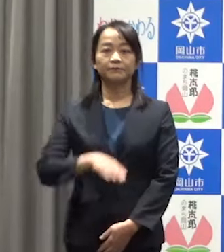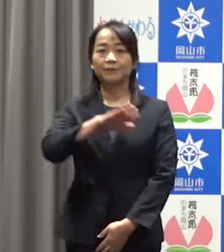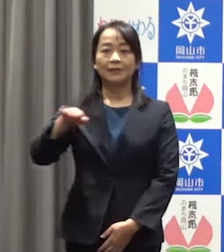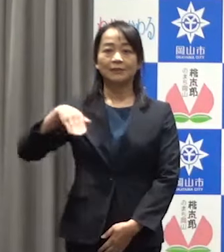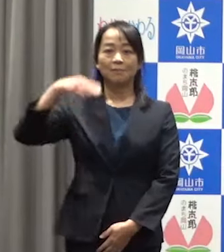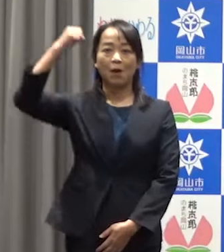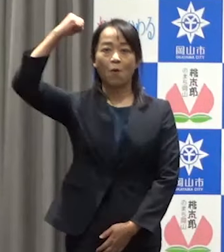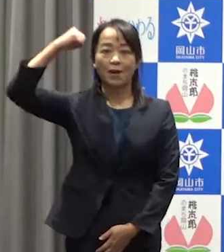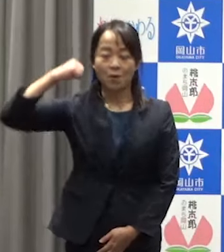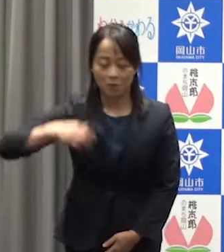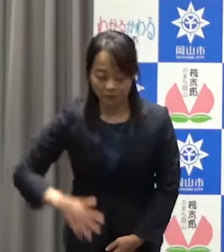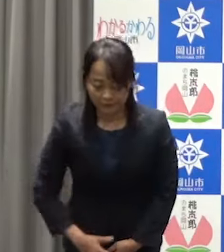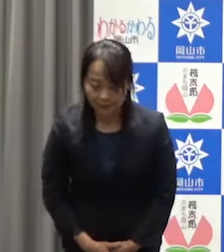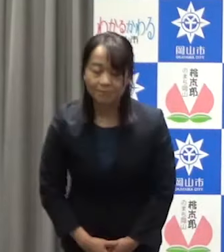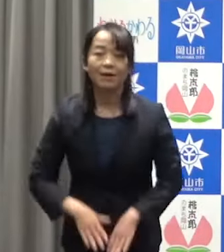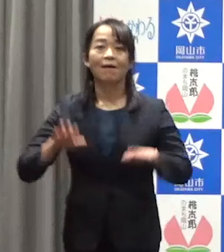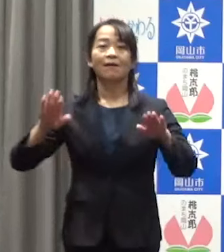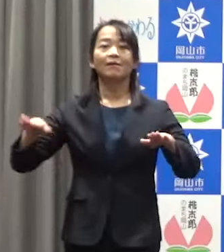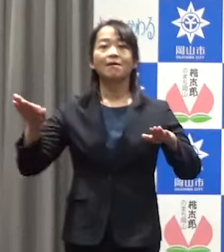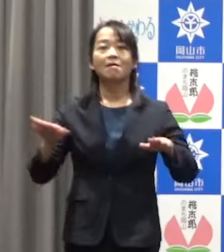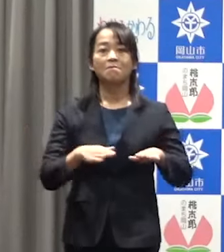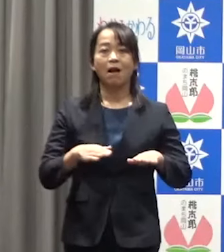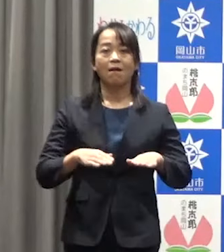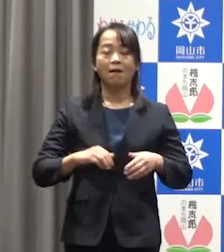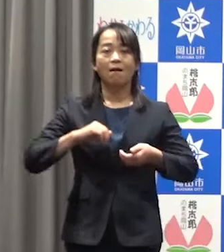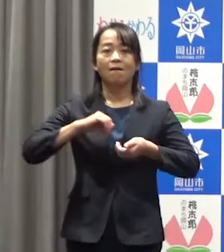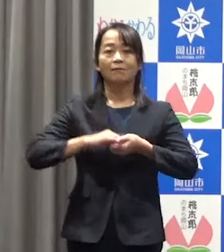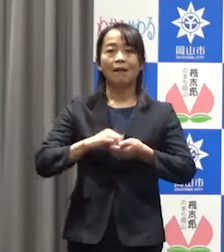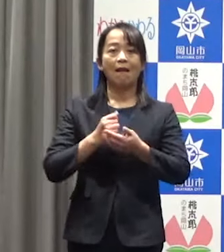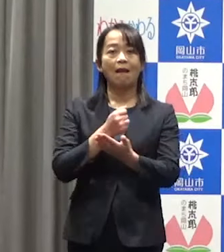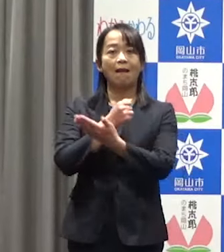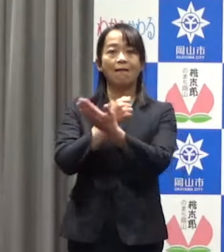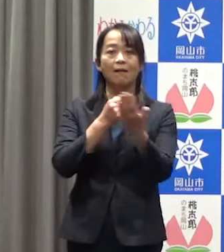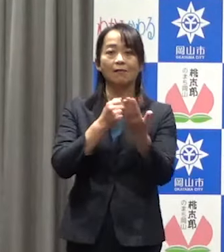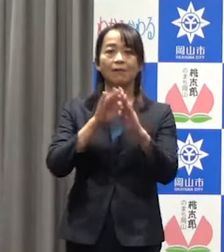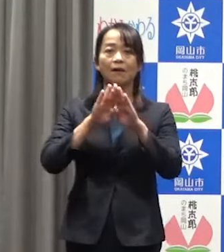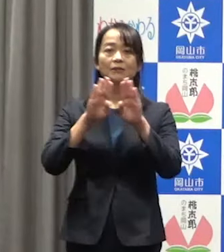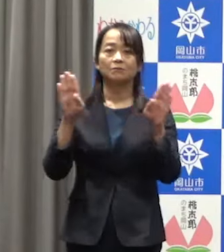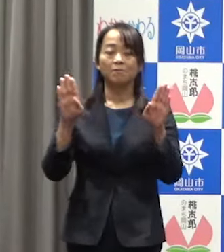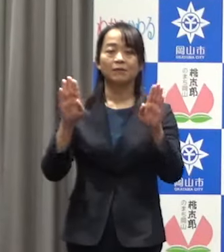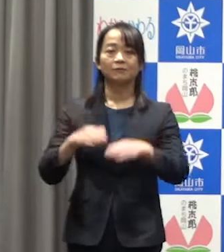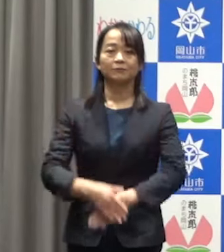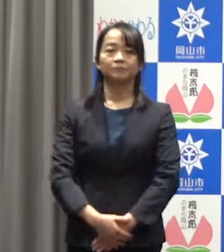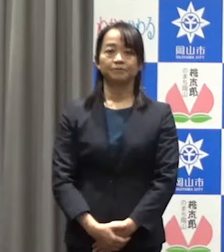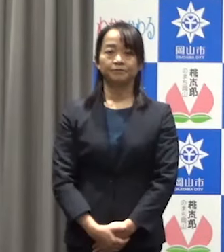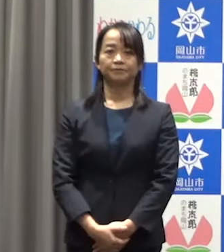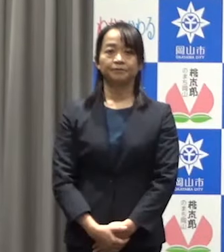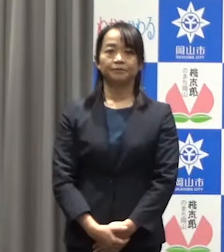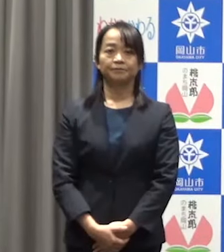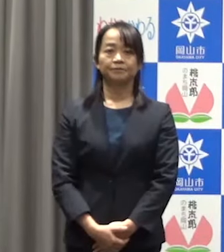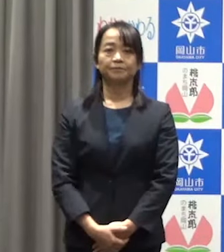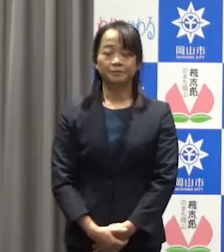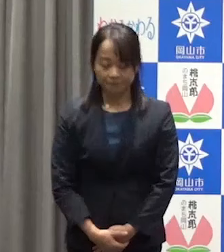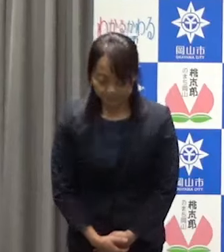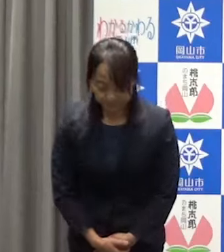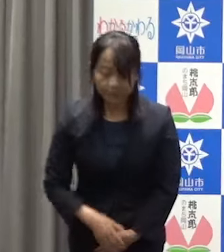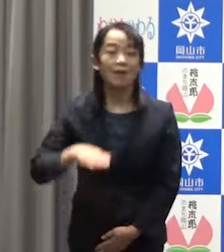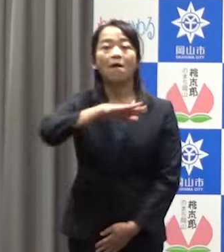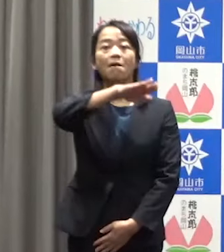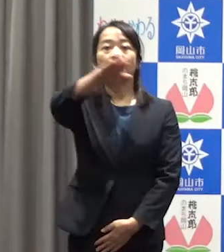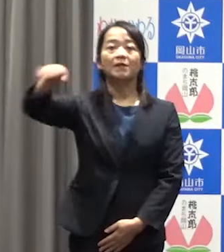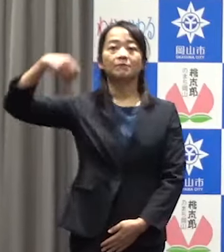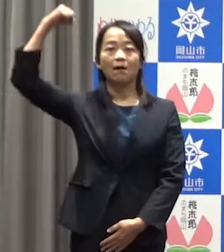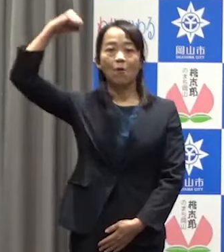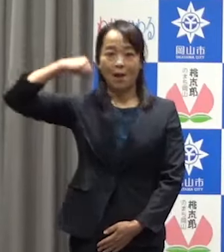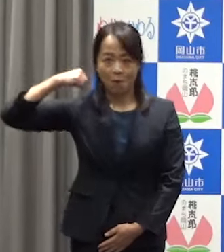皆様おはようございます。ただいまから市長定例記者会見を始めます。それでは市長お願いします。 はい、皆さんおはようござい